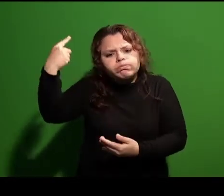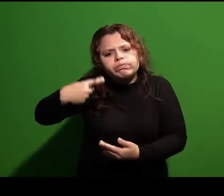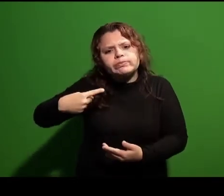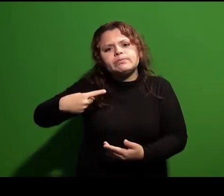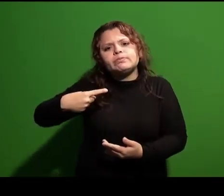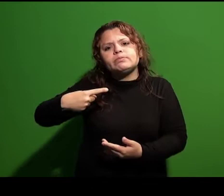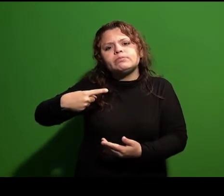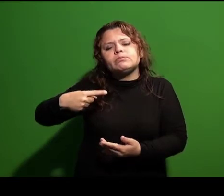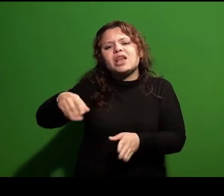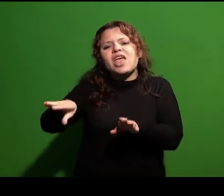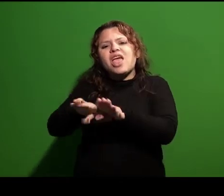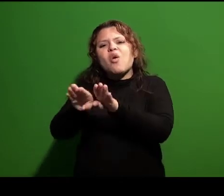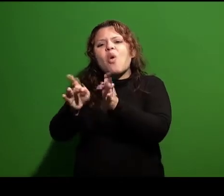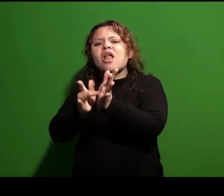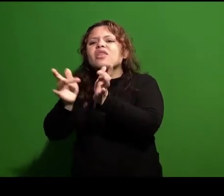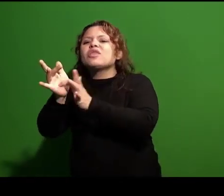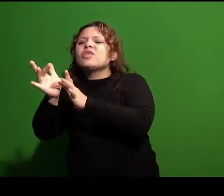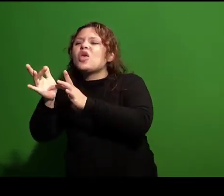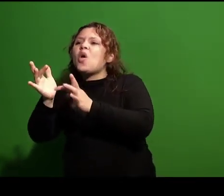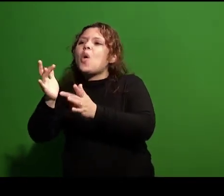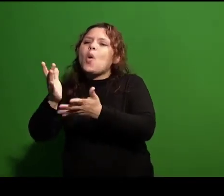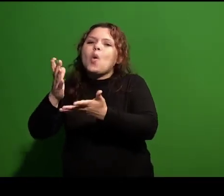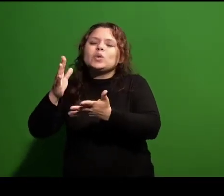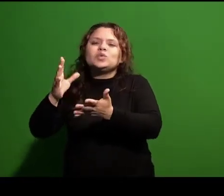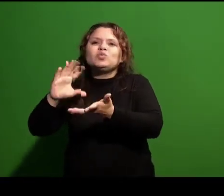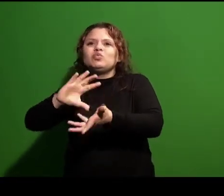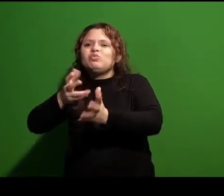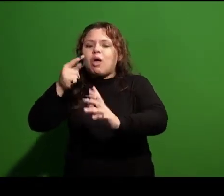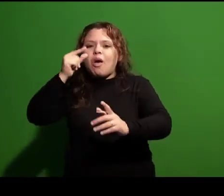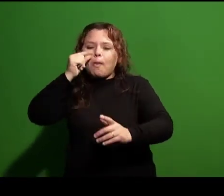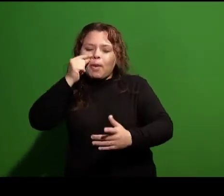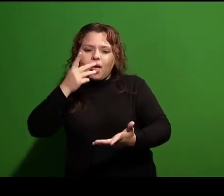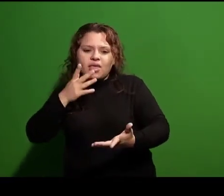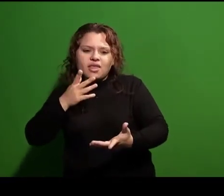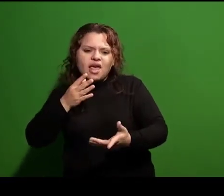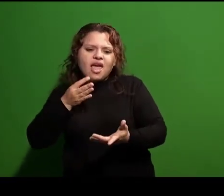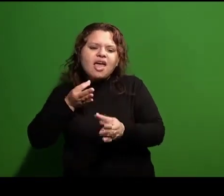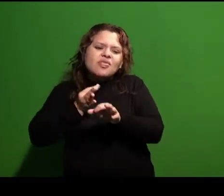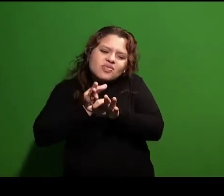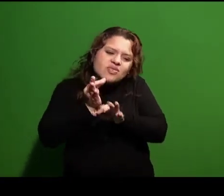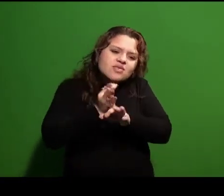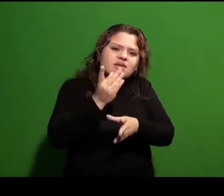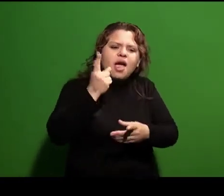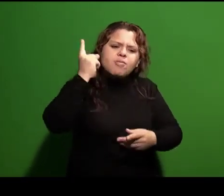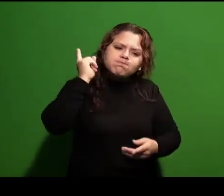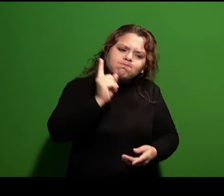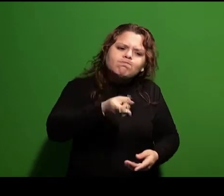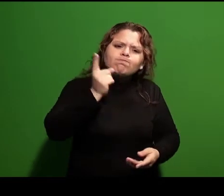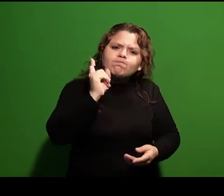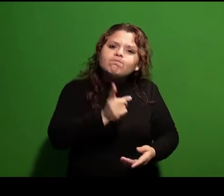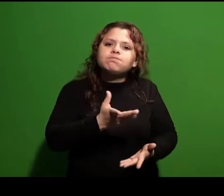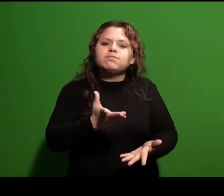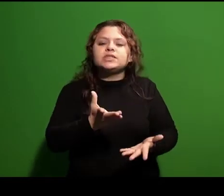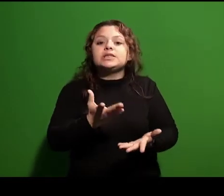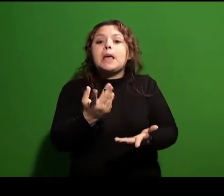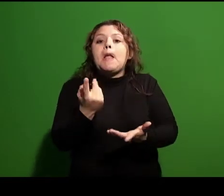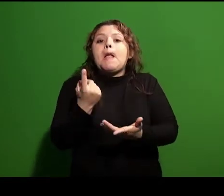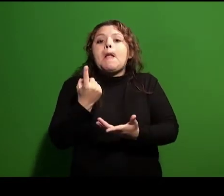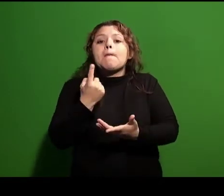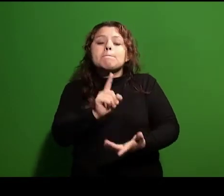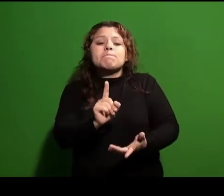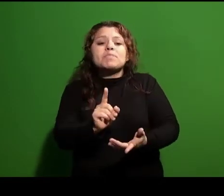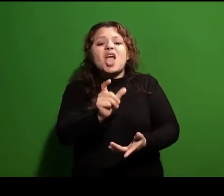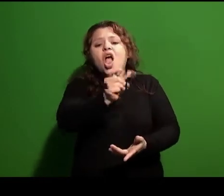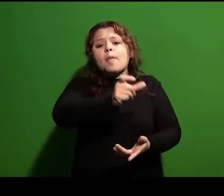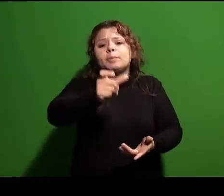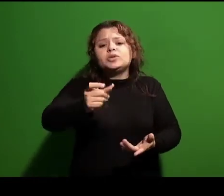hijos, porque ¿qué hijo es aquel a quien el Padre no disciplina? Pero si se os deja sin disciplina, de la